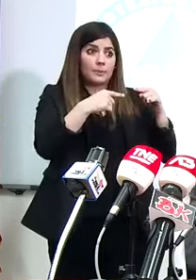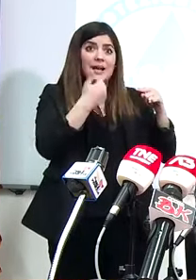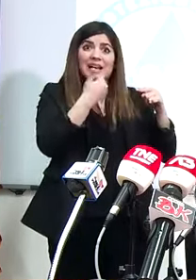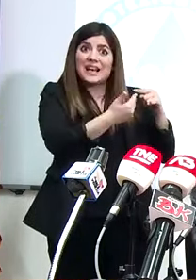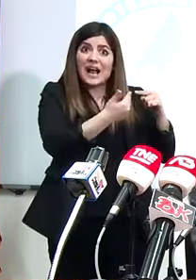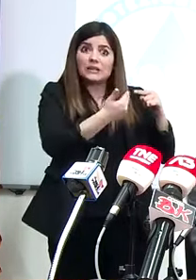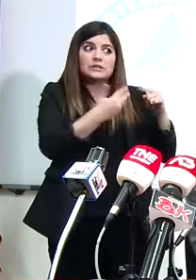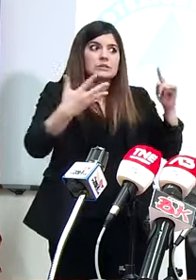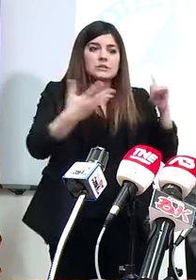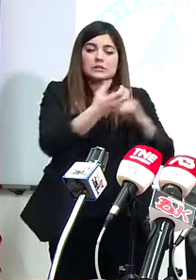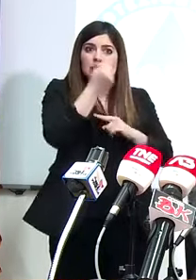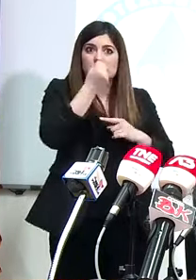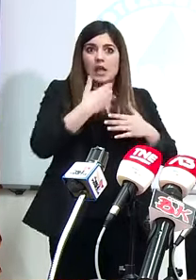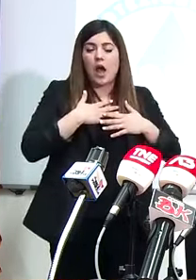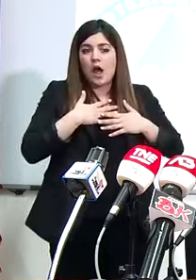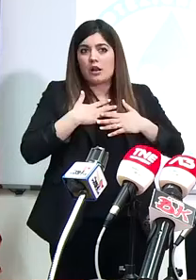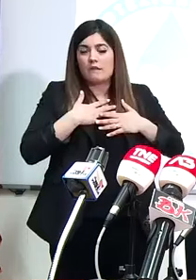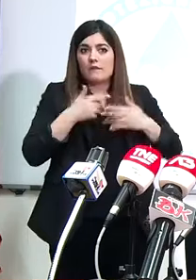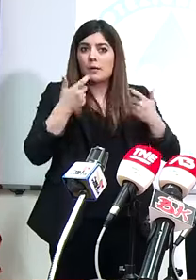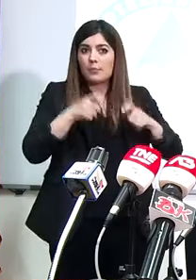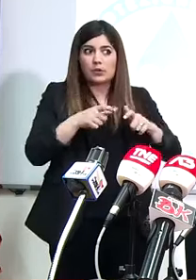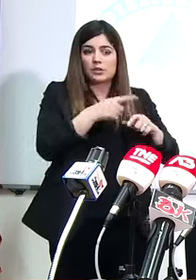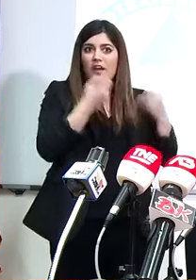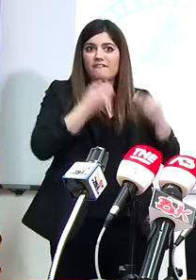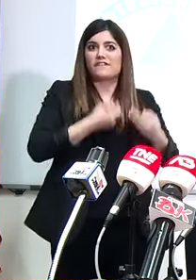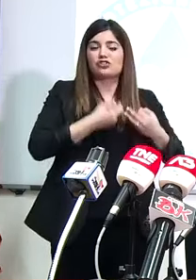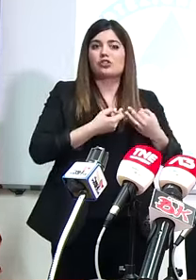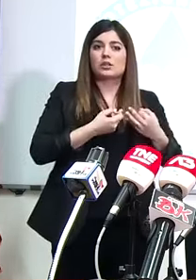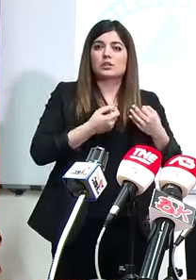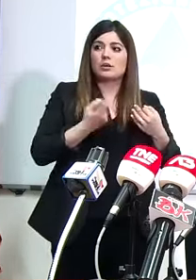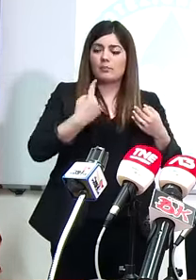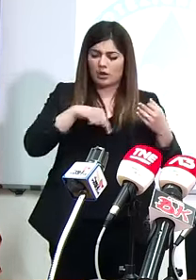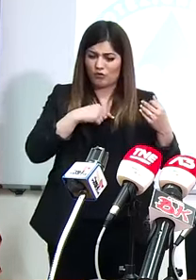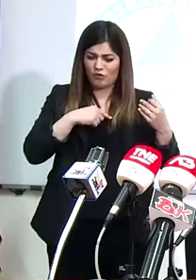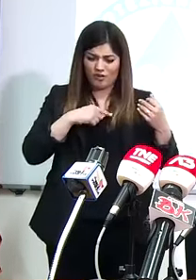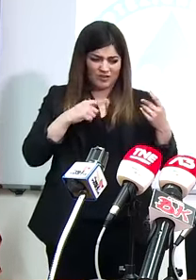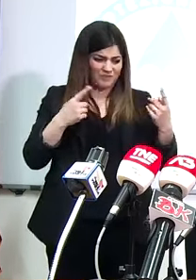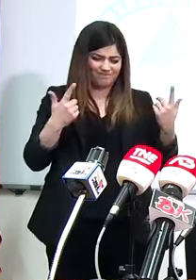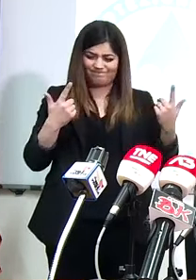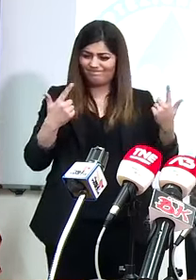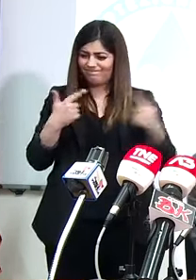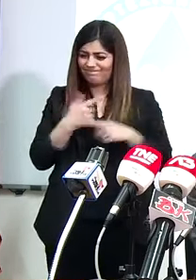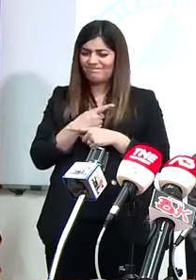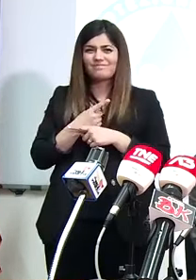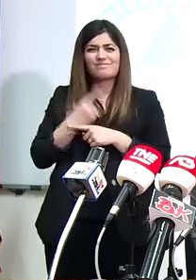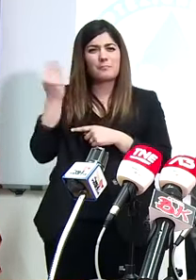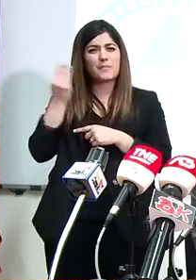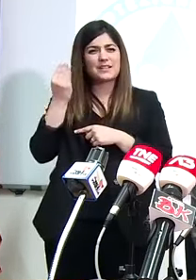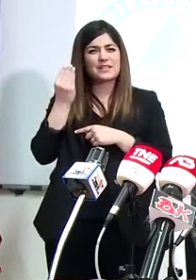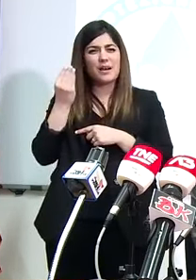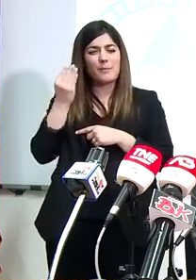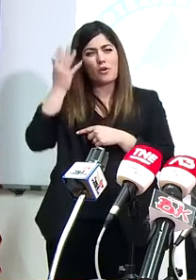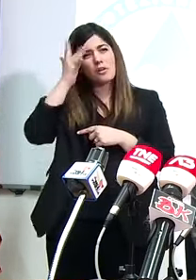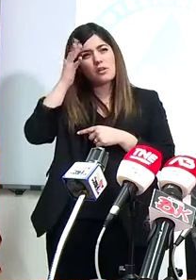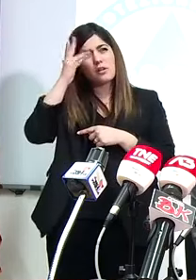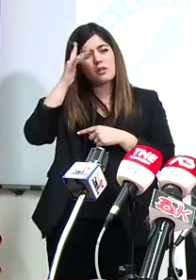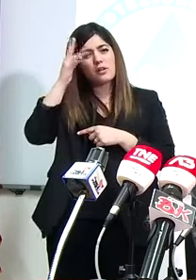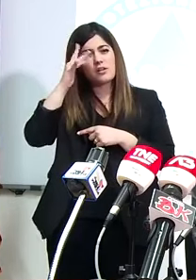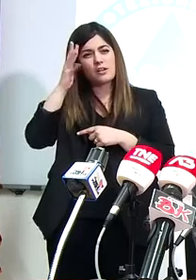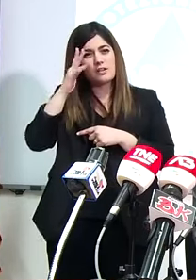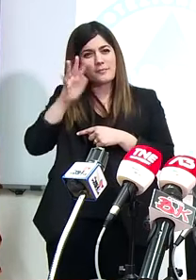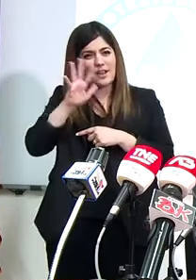per la sua efficienza ma per altri ci fa fare dei ragionamenti li faccio un solo esempio avete